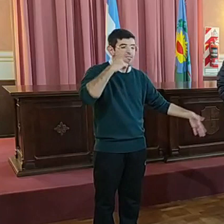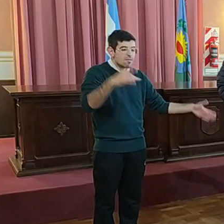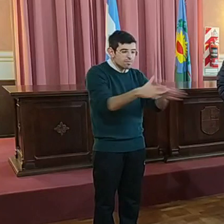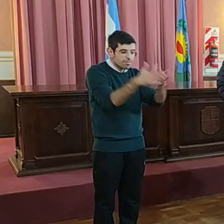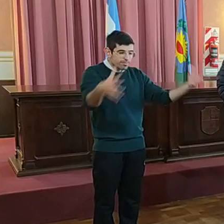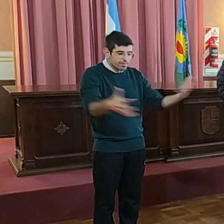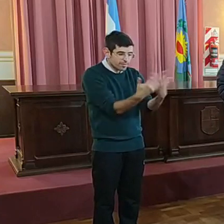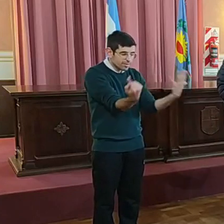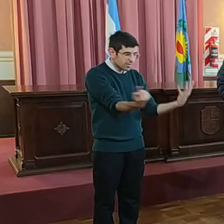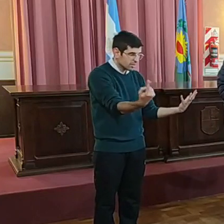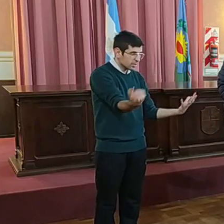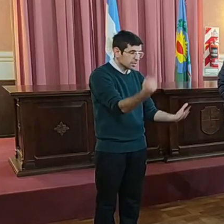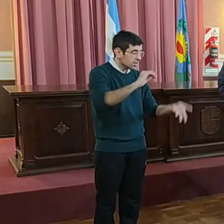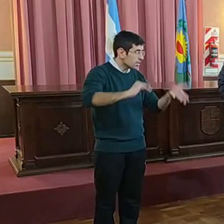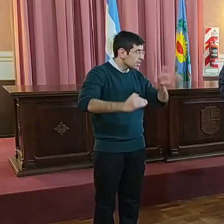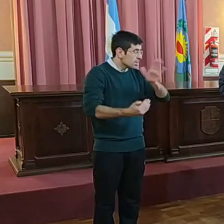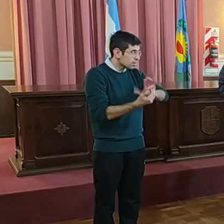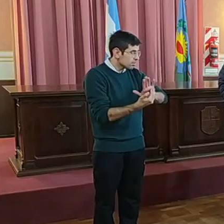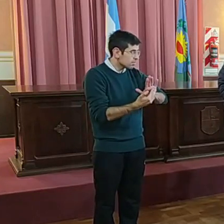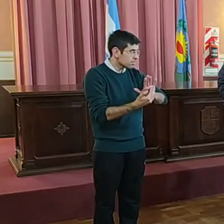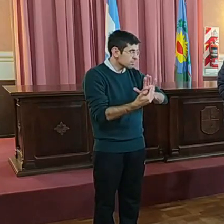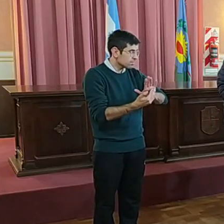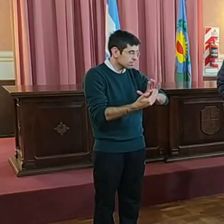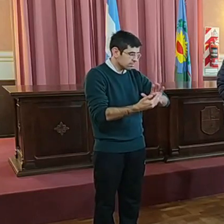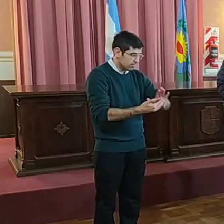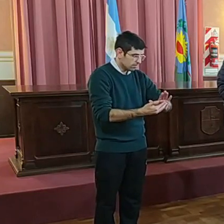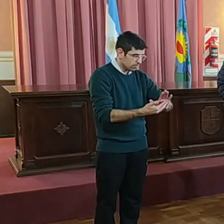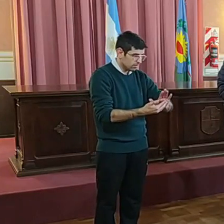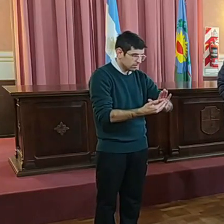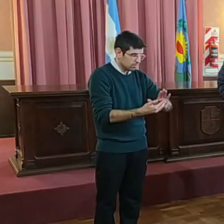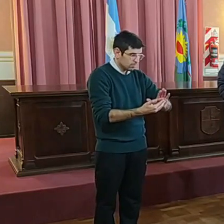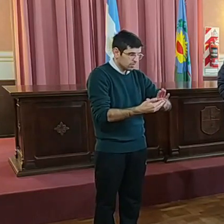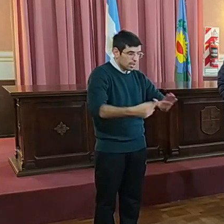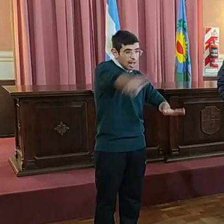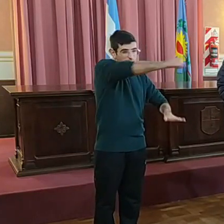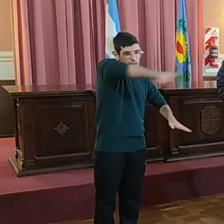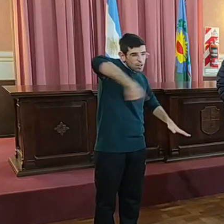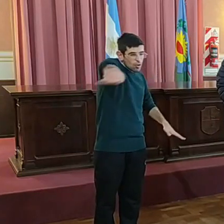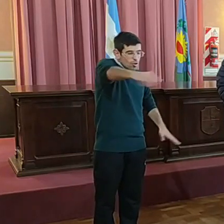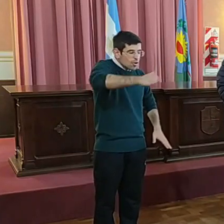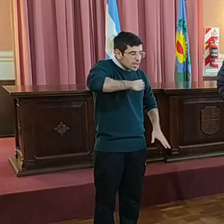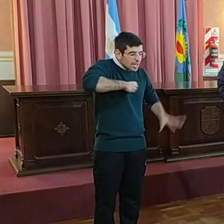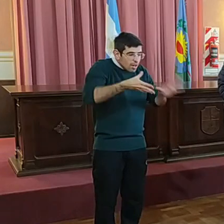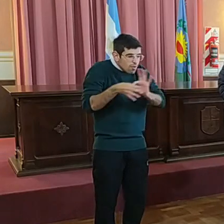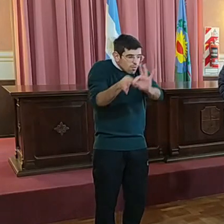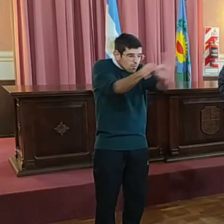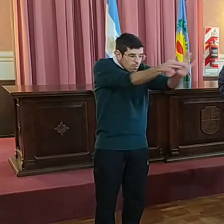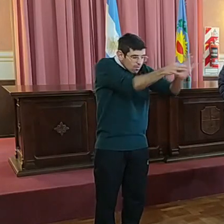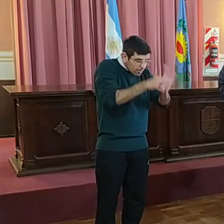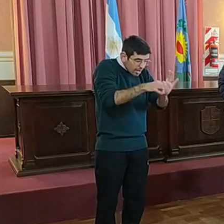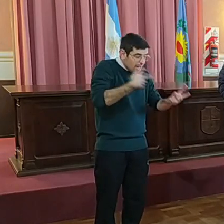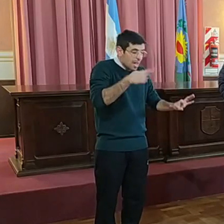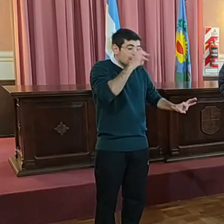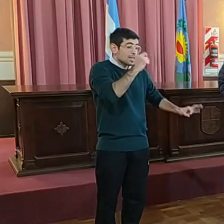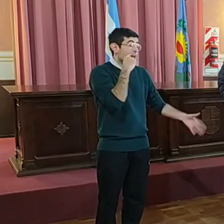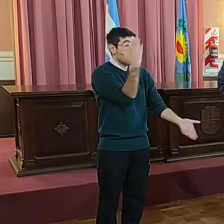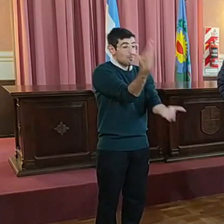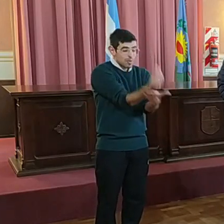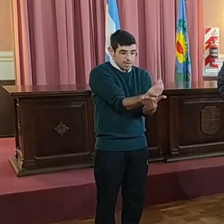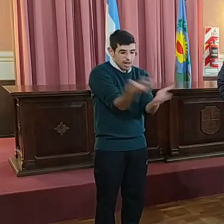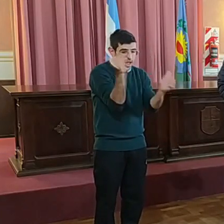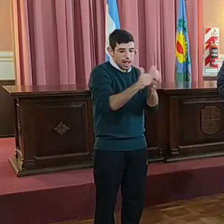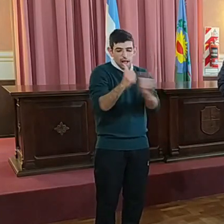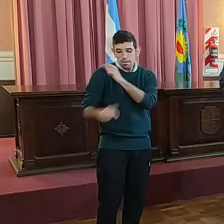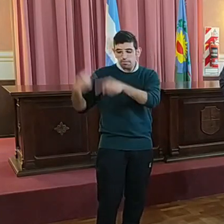para reunirnos alrededor de ese sentimiento de pertenencia a un lugar que tiene nuestra